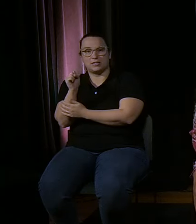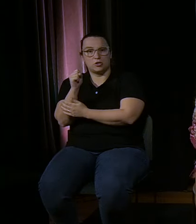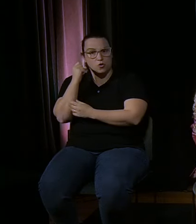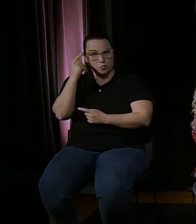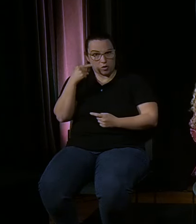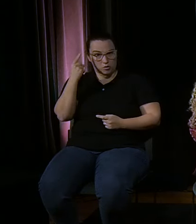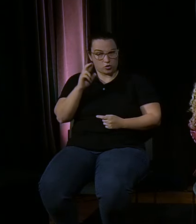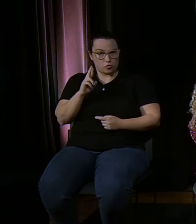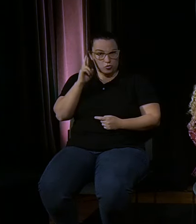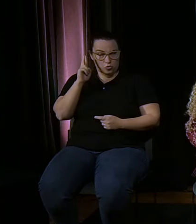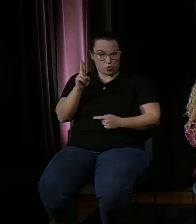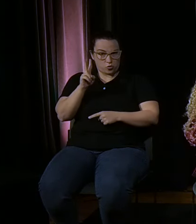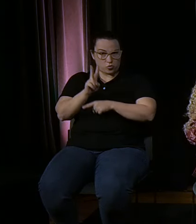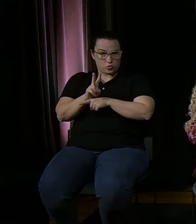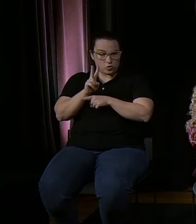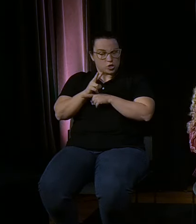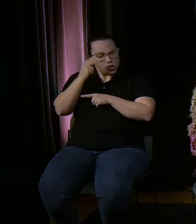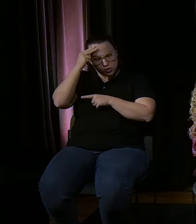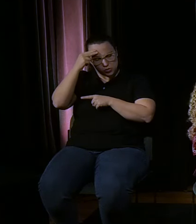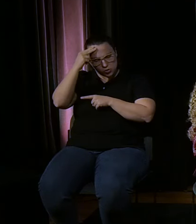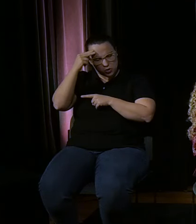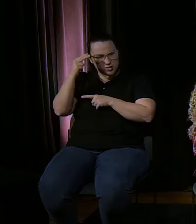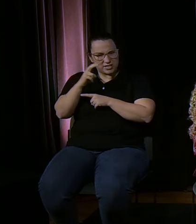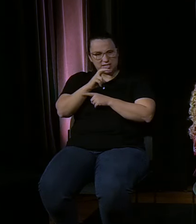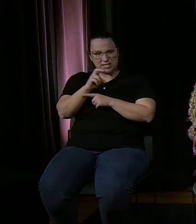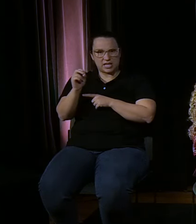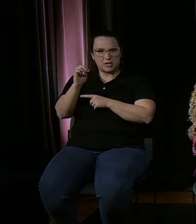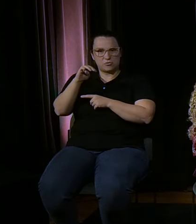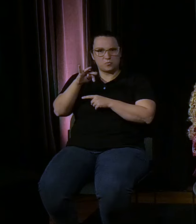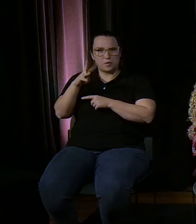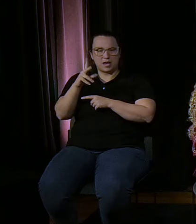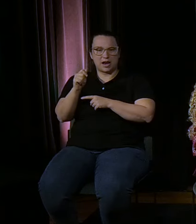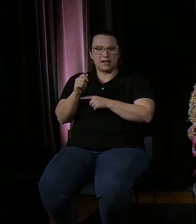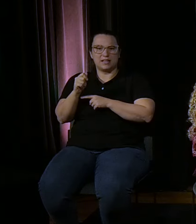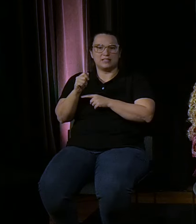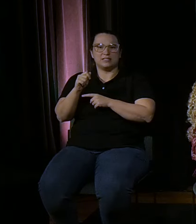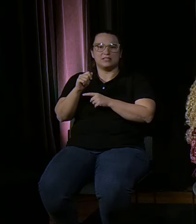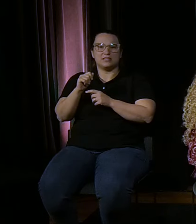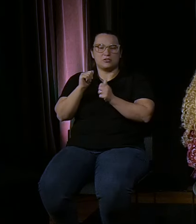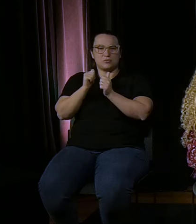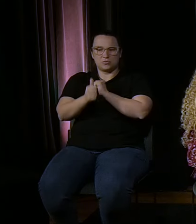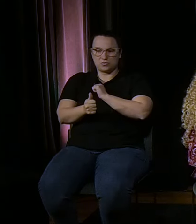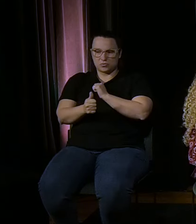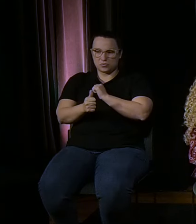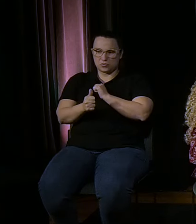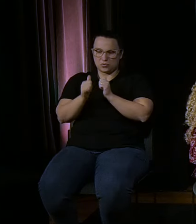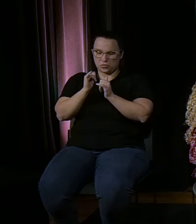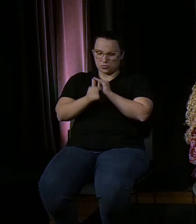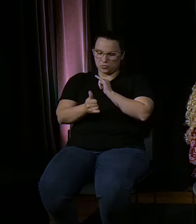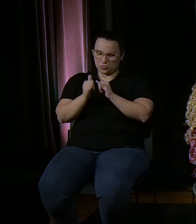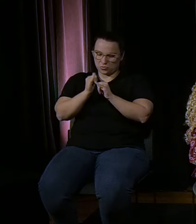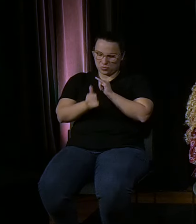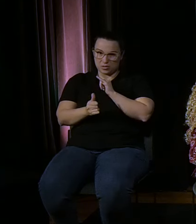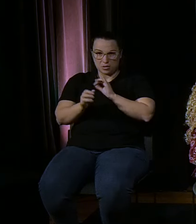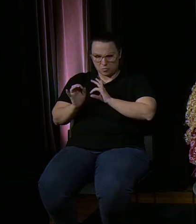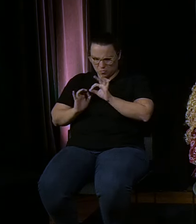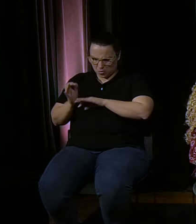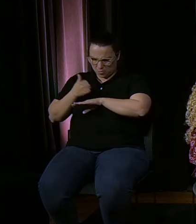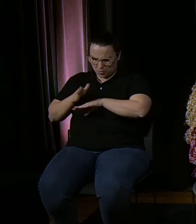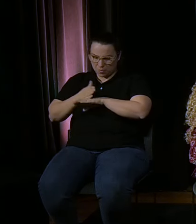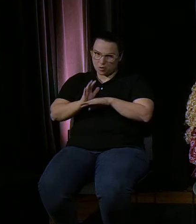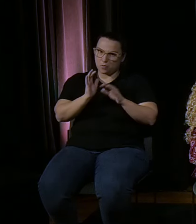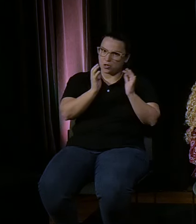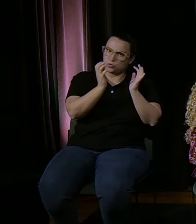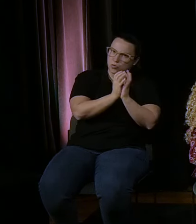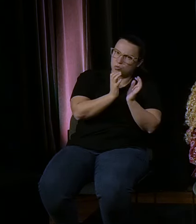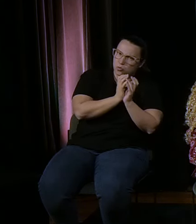maluquinho, dono de uma escuderia, sonha em ganhar o prêmio das 500 milhas de Interlagos. prepara-se para isso. No entanto, um grupo de garotos